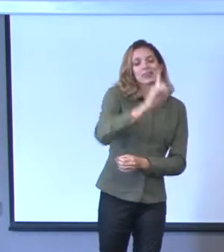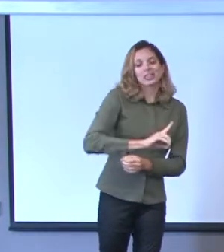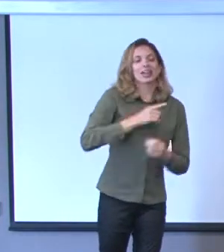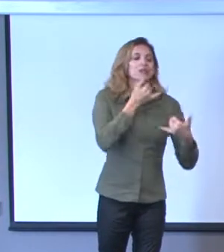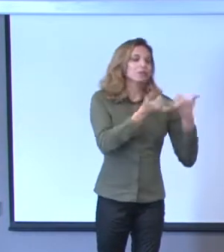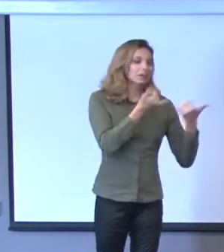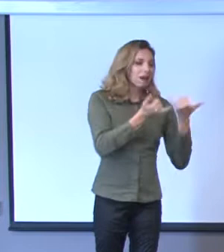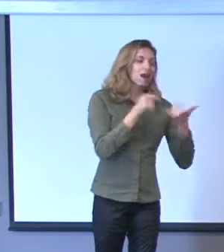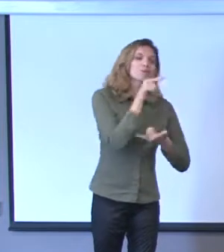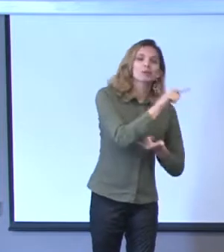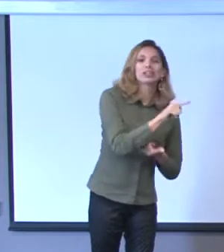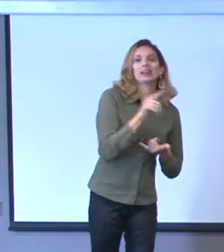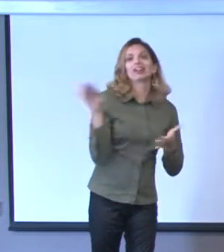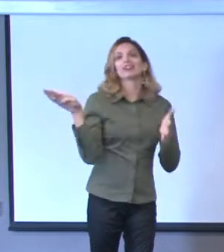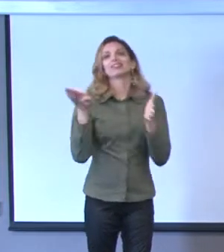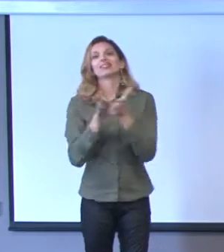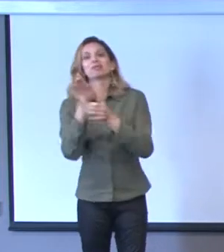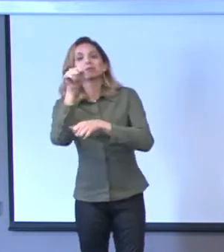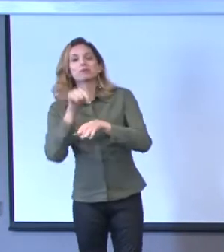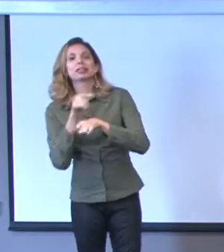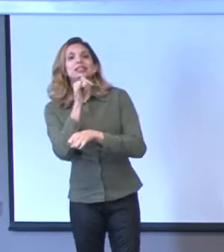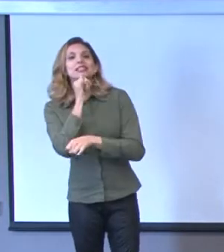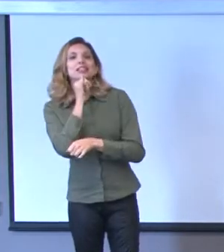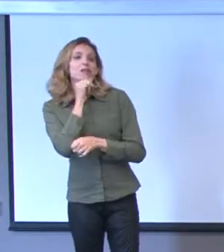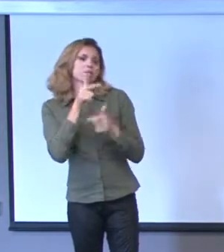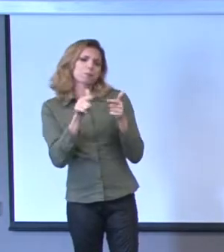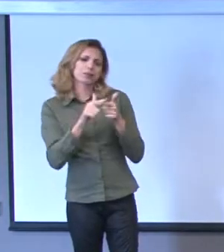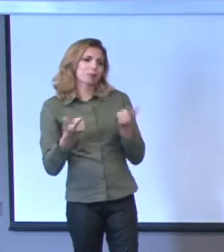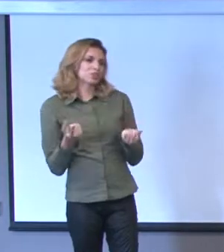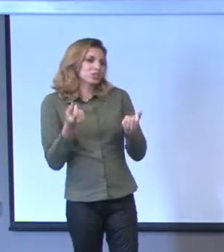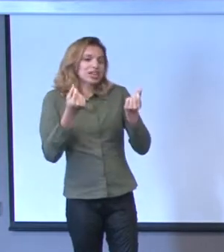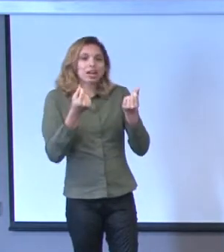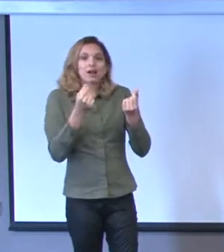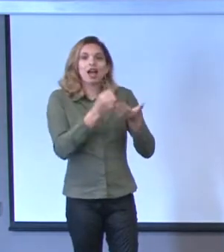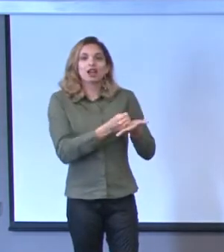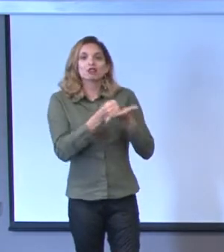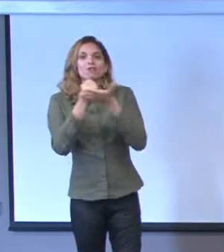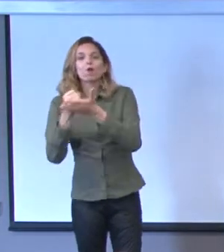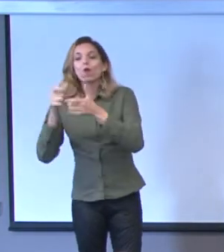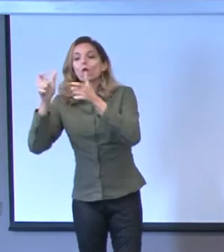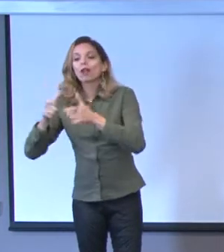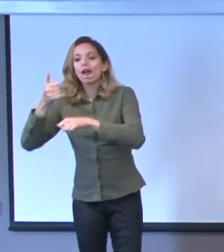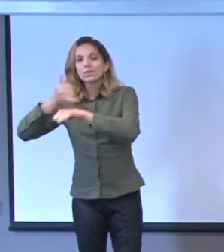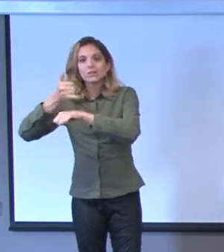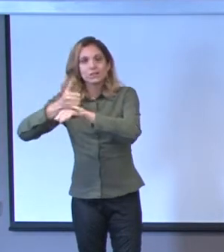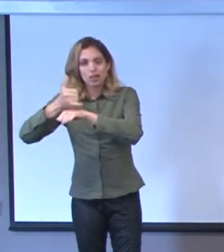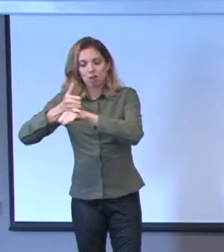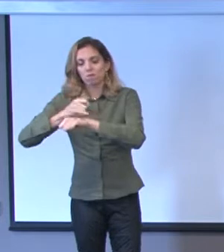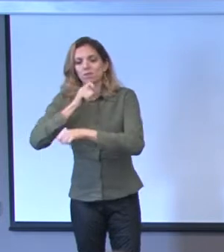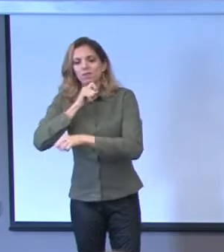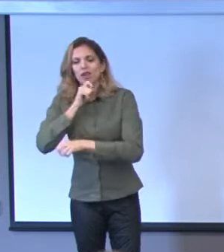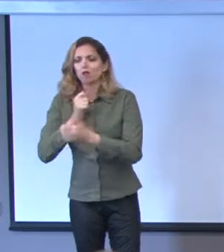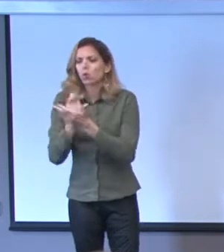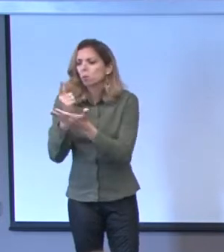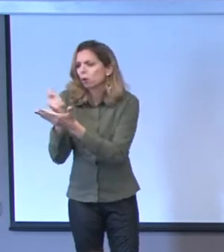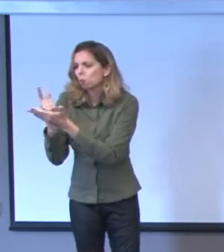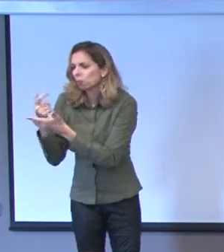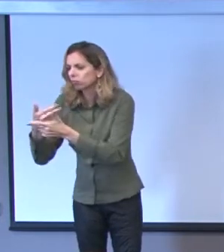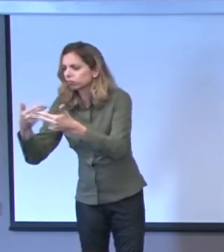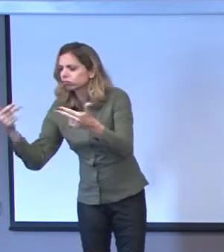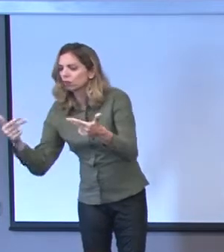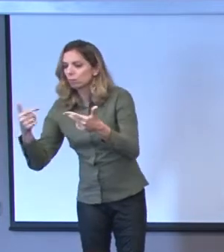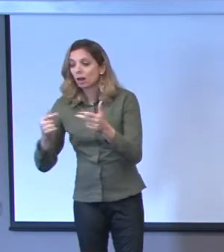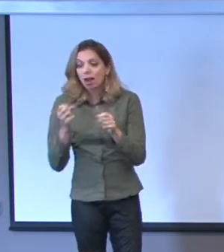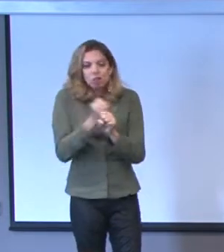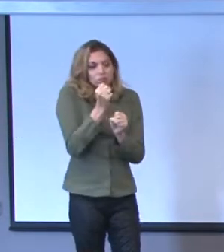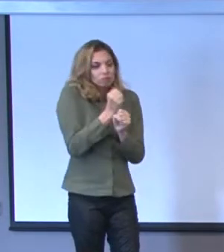com ele, e chegou uma época, devido à situação financeira, que a gente foi no Ferro Velho comprar metais para construir uma perna para